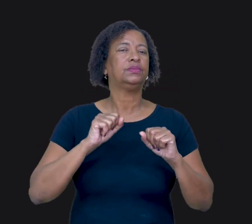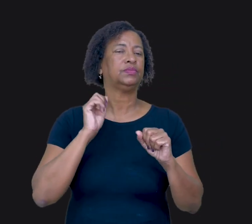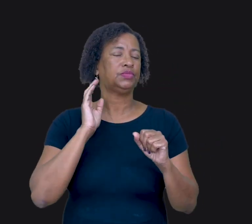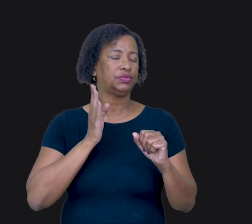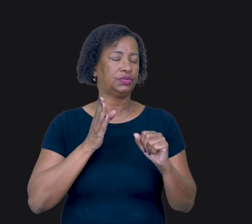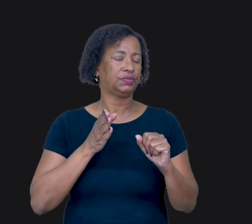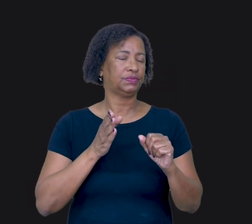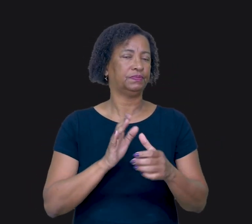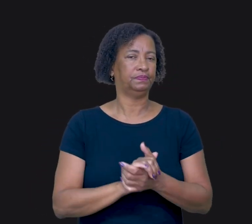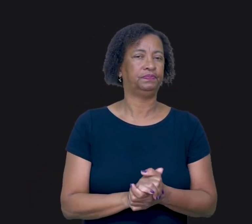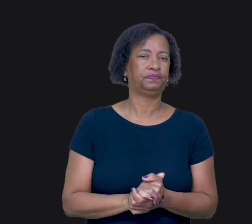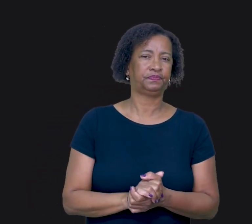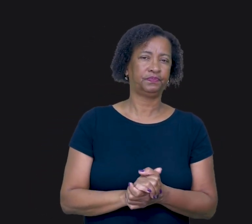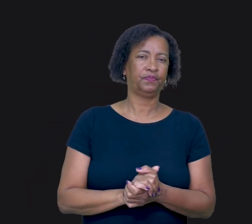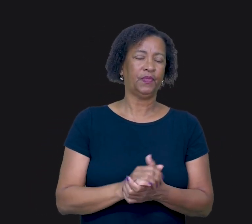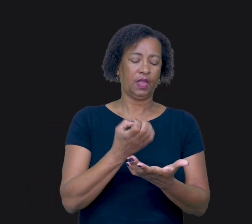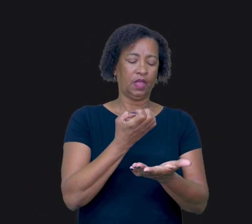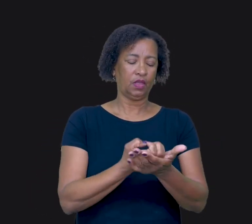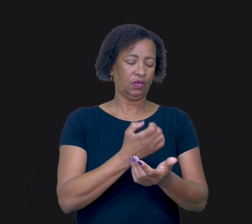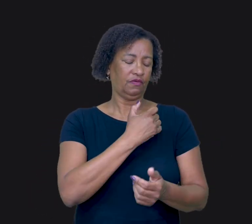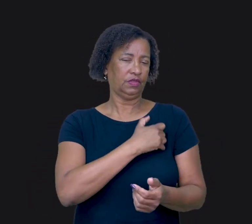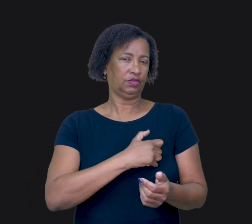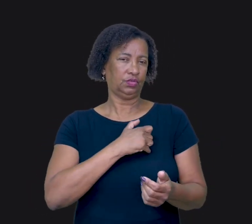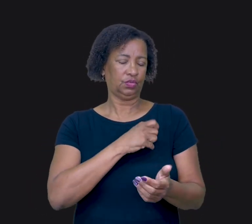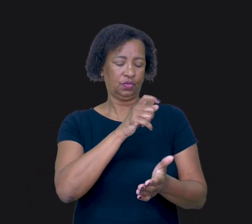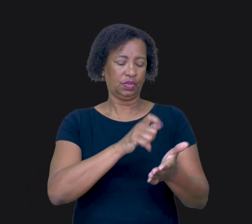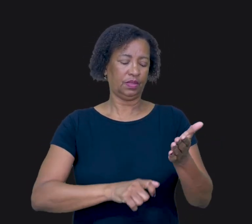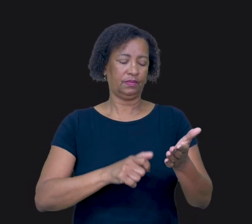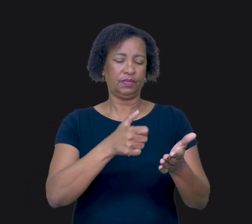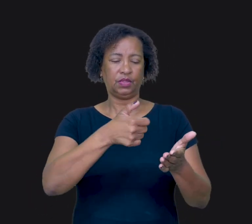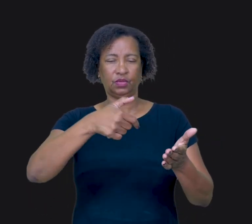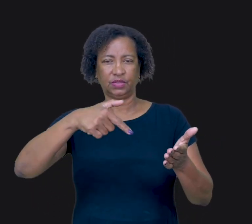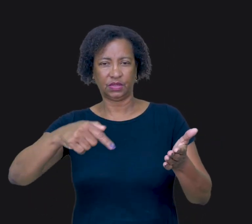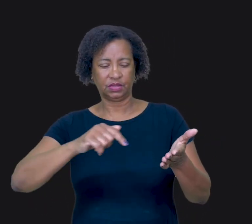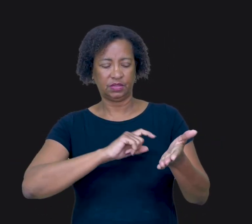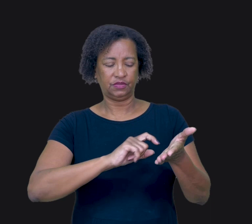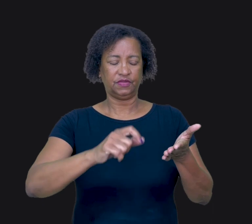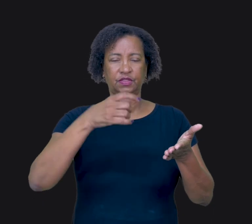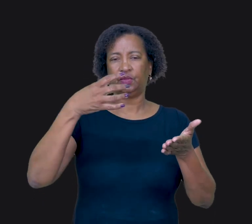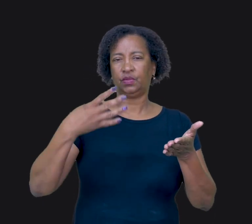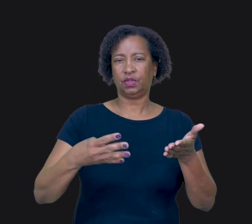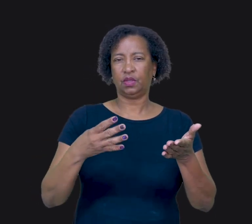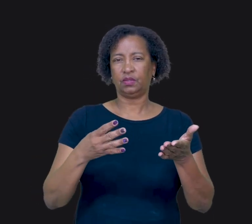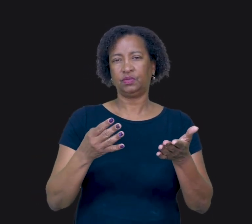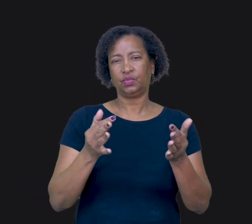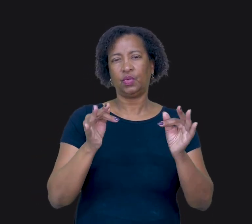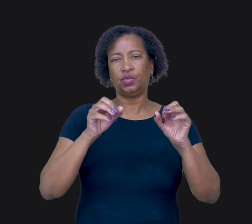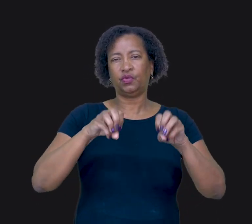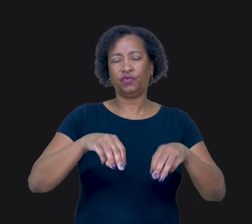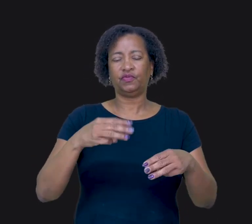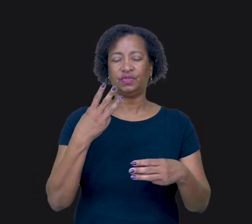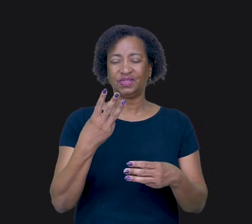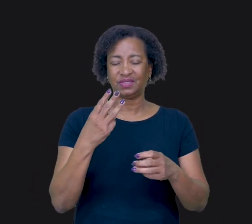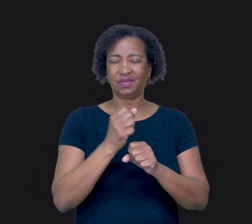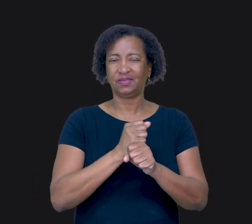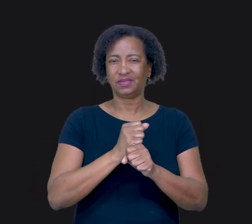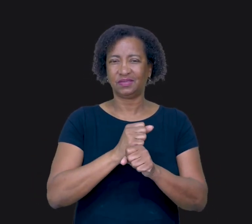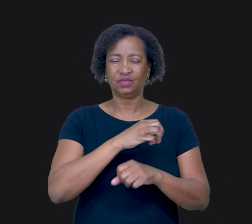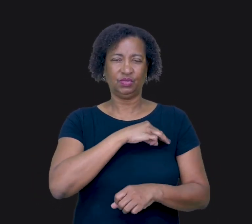Depois, ainda no Evangelho de João, no capítulo 17, versículo 4, no final dos seus 3 anos de ministério, quando Jesus